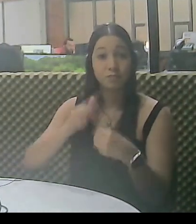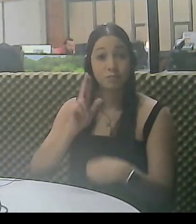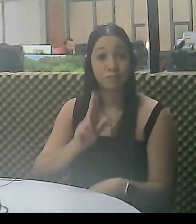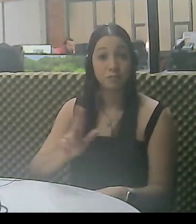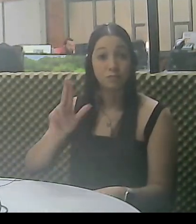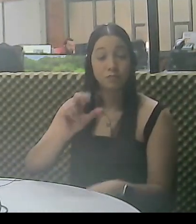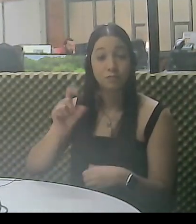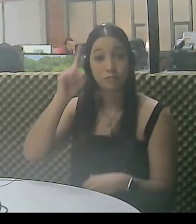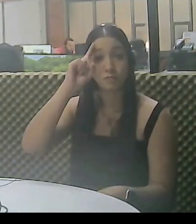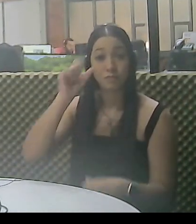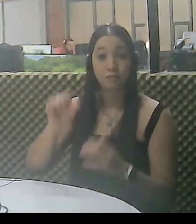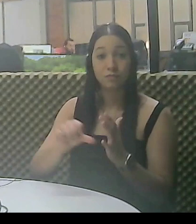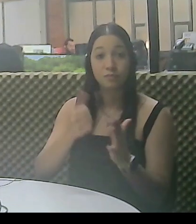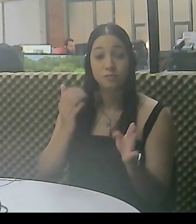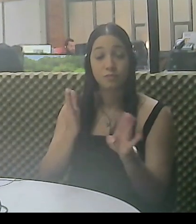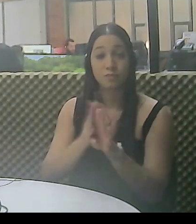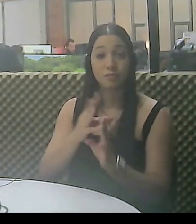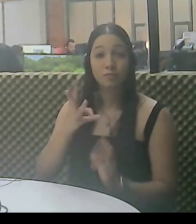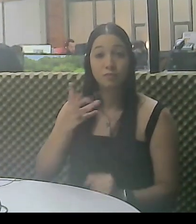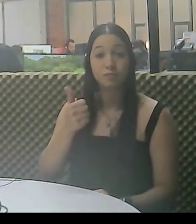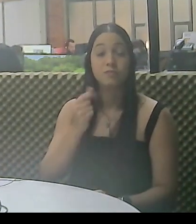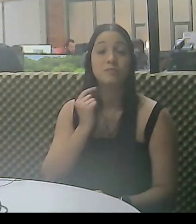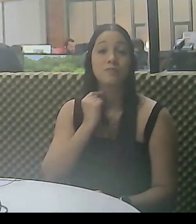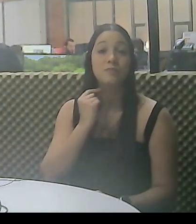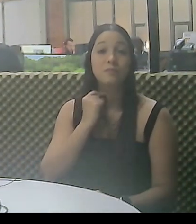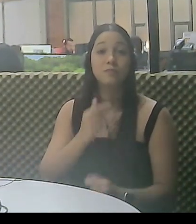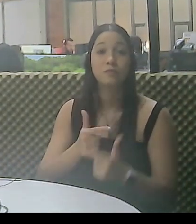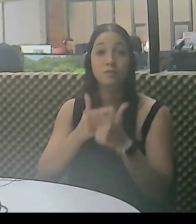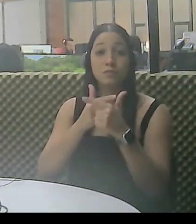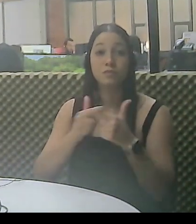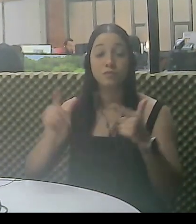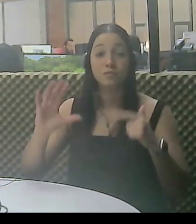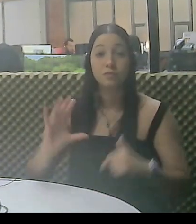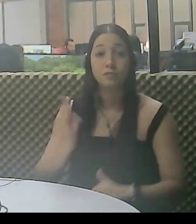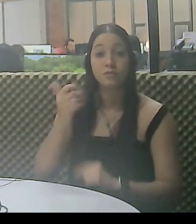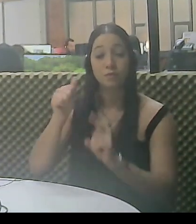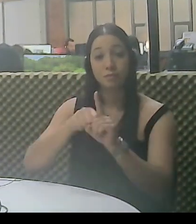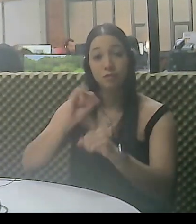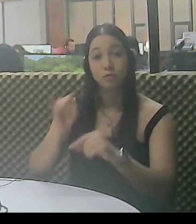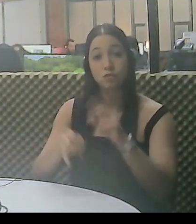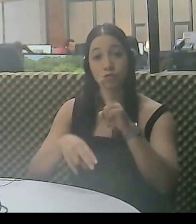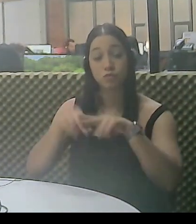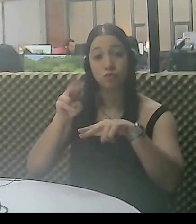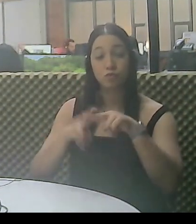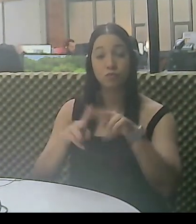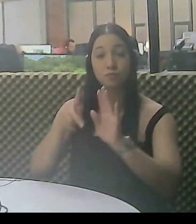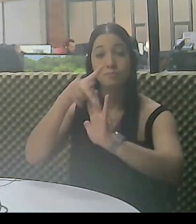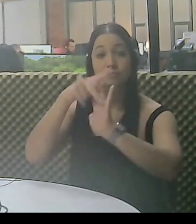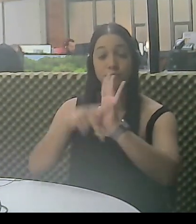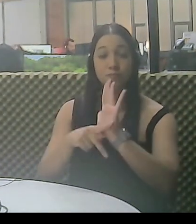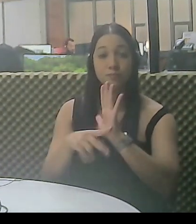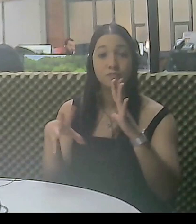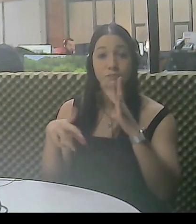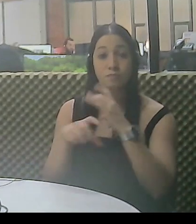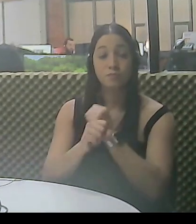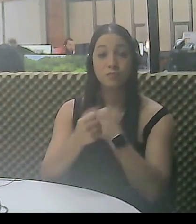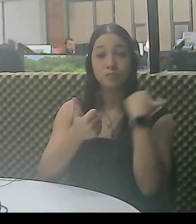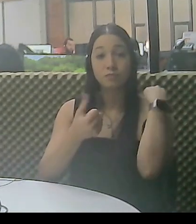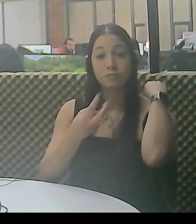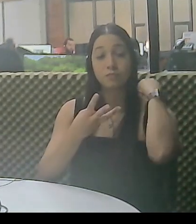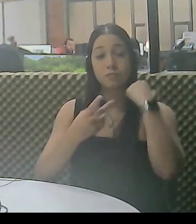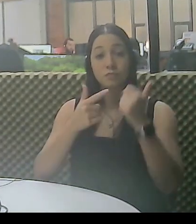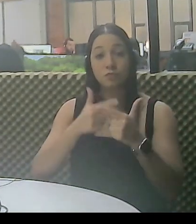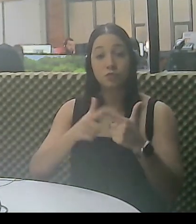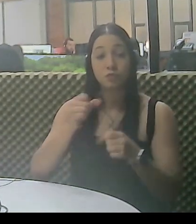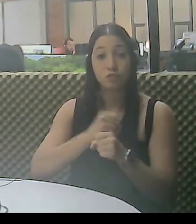dias 1º e 31 de maio, concorre ao sorteio que será realizado no mês de junho. Pelo programa, são 13 sorteios no